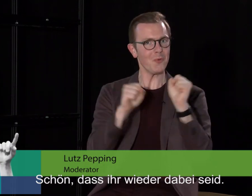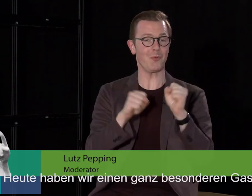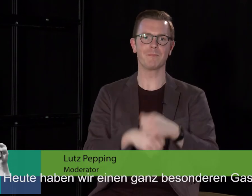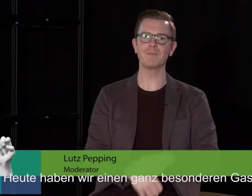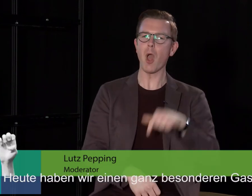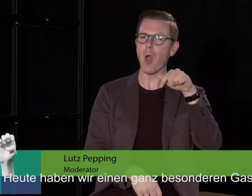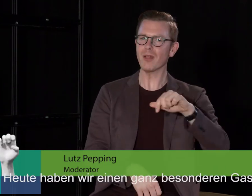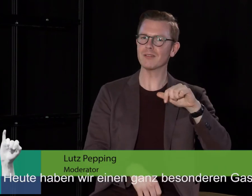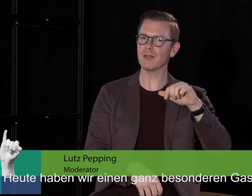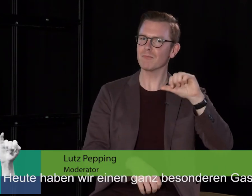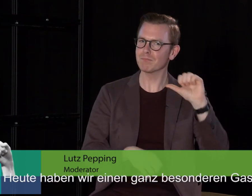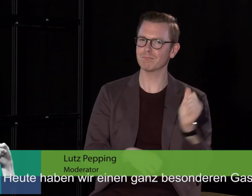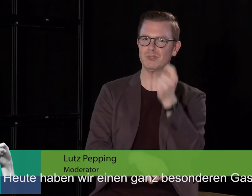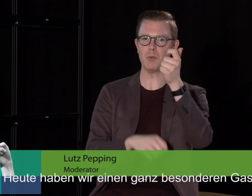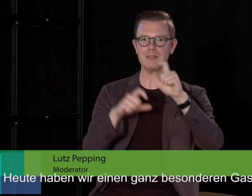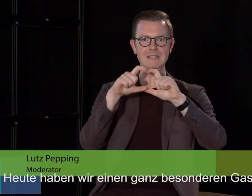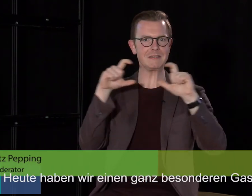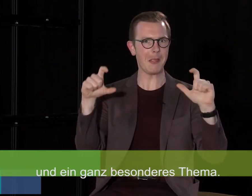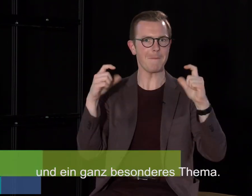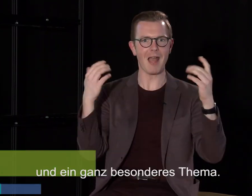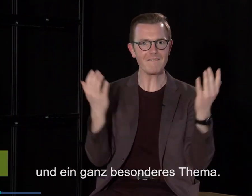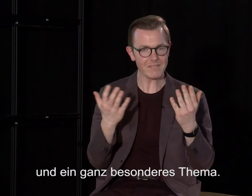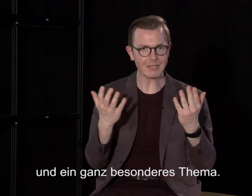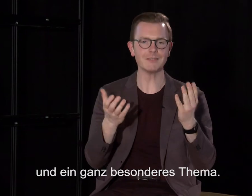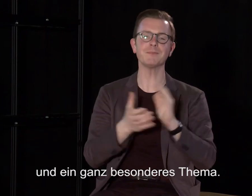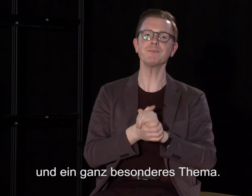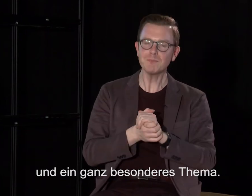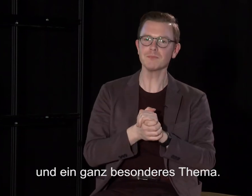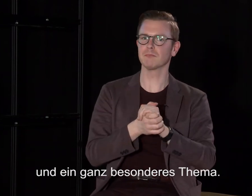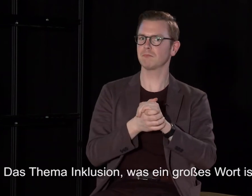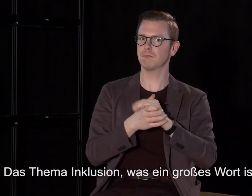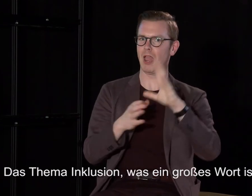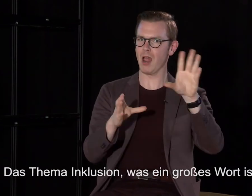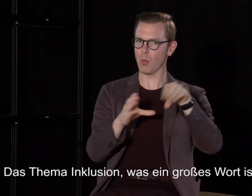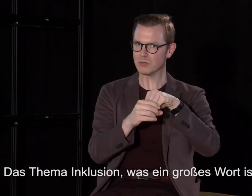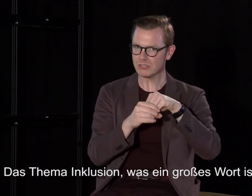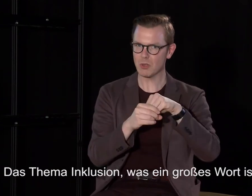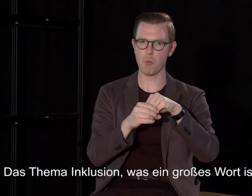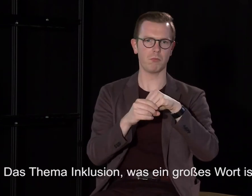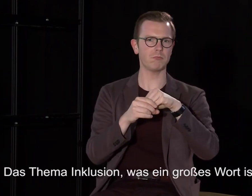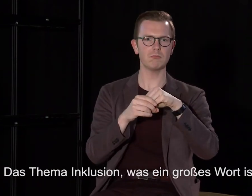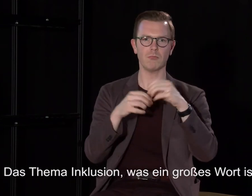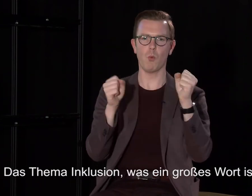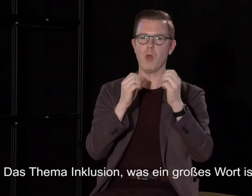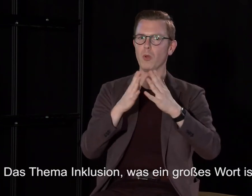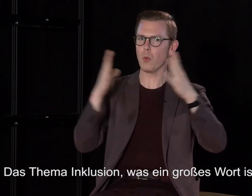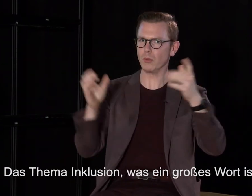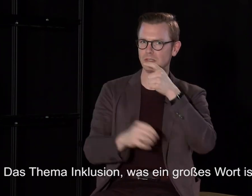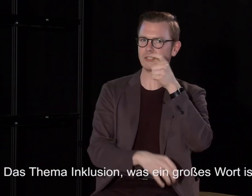Heute haben wir einen ganz besonderen Gast und ein ganz besonderes Thema. Und das Thema ist Inklusion. Das ist ein großes Wort